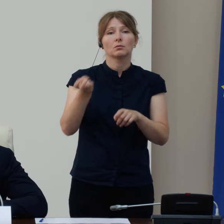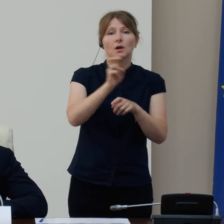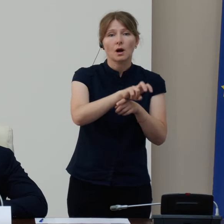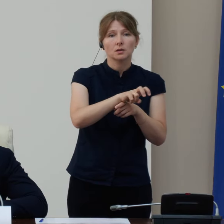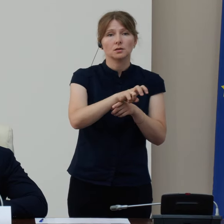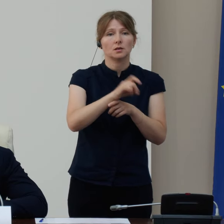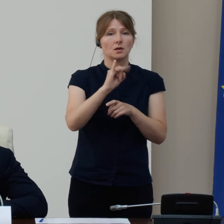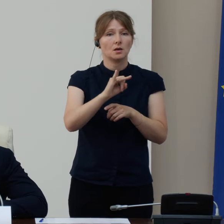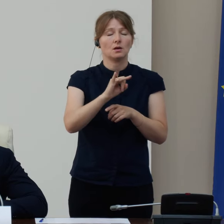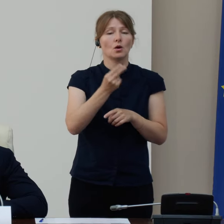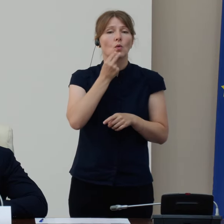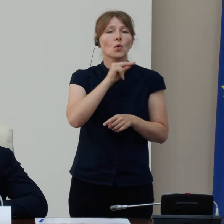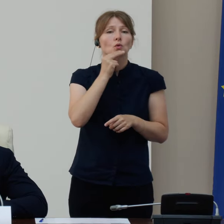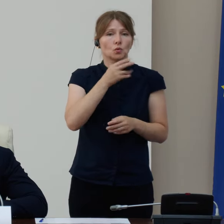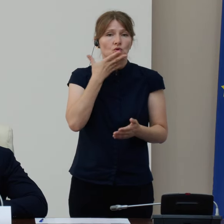să-și dezvolte